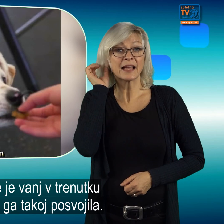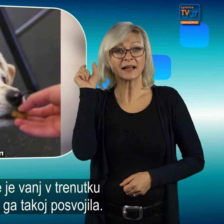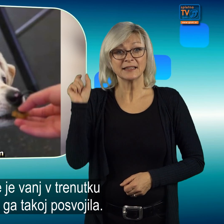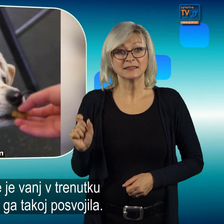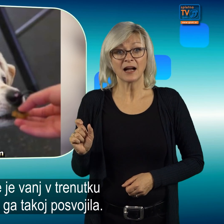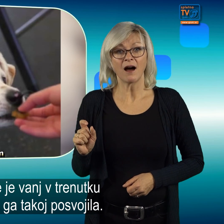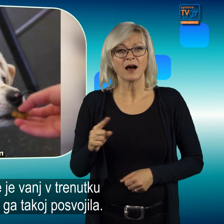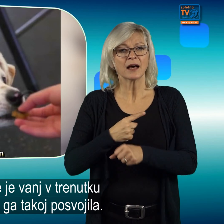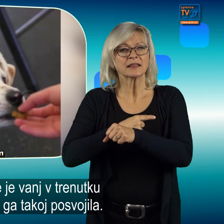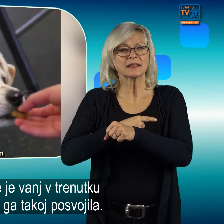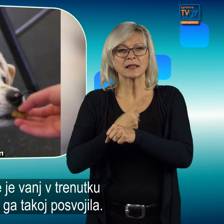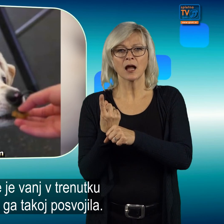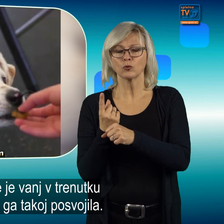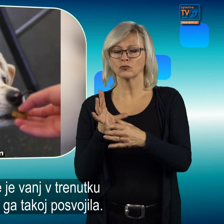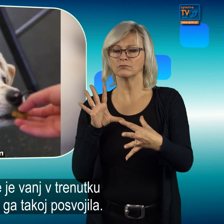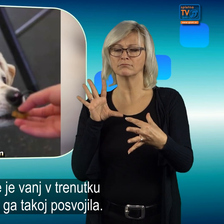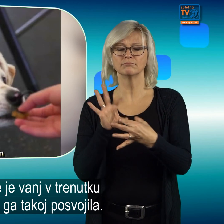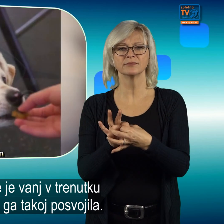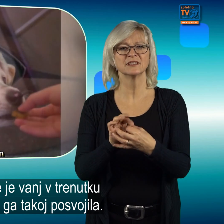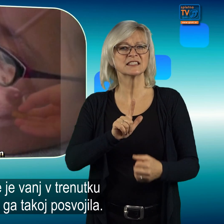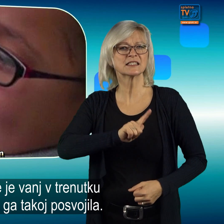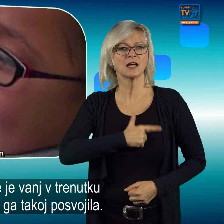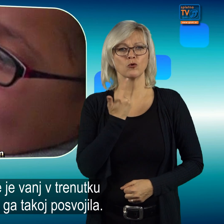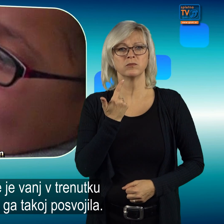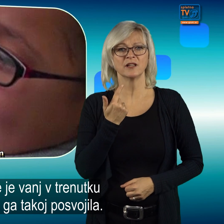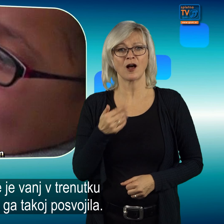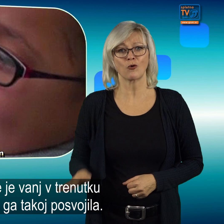Deklica se je vanj v trenutku zaljubila in ga takoj posvojila.